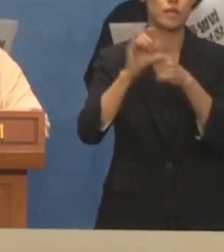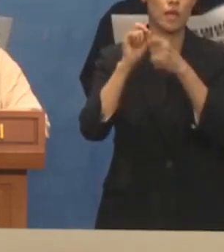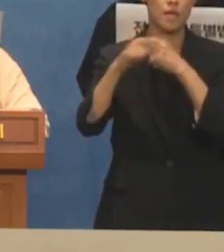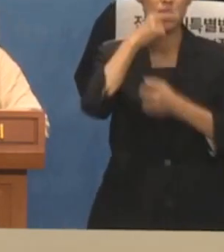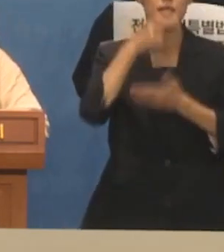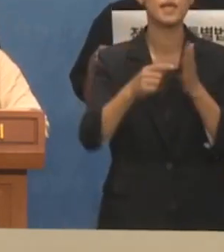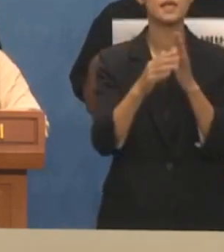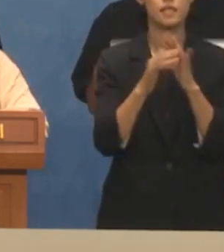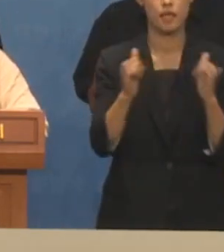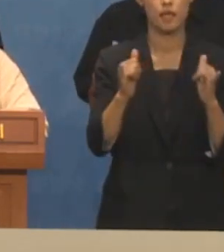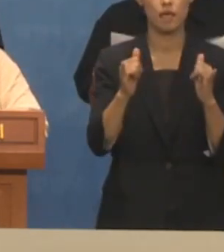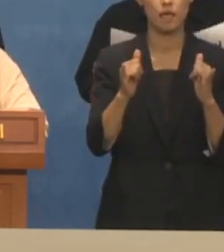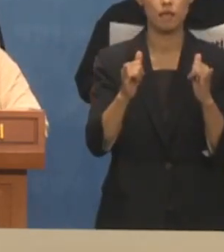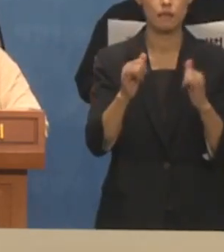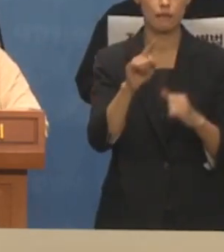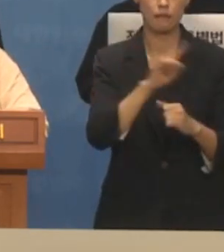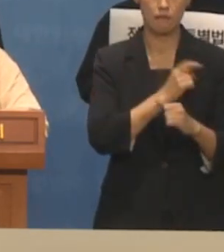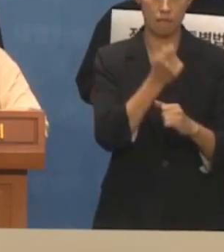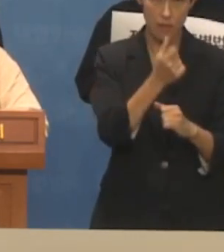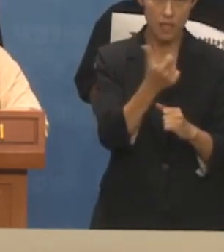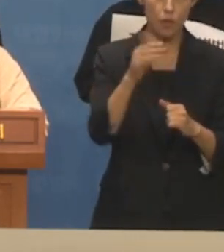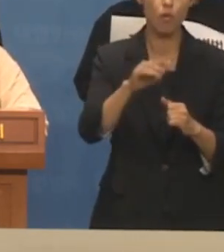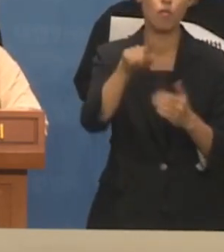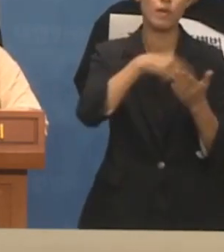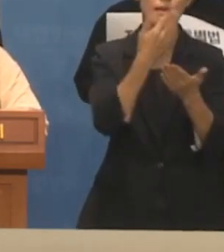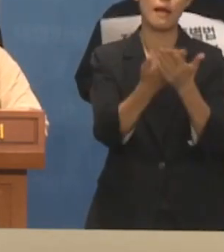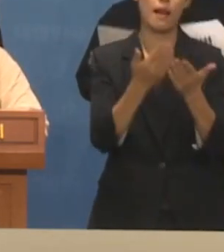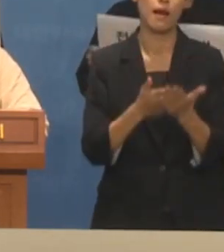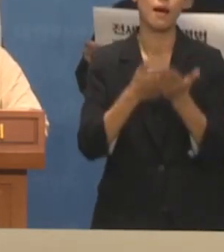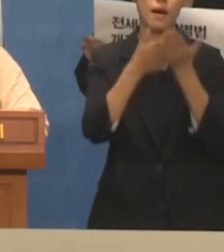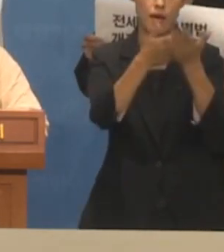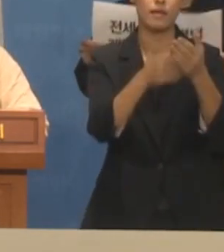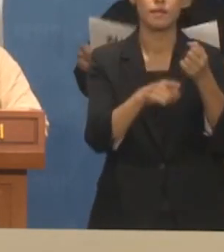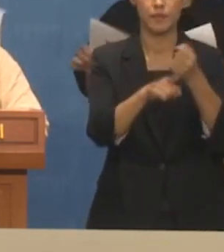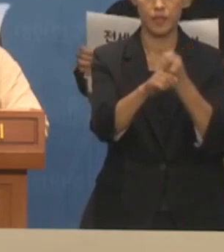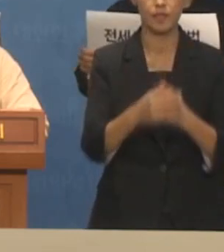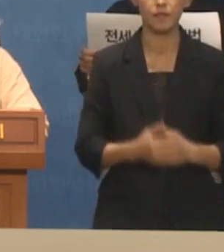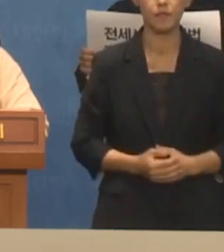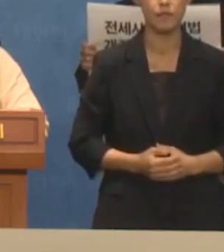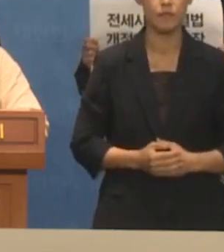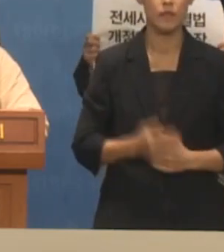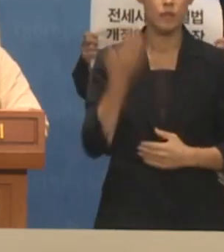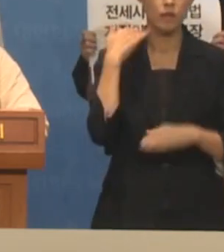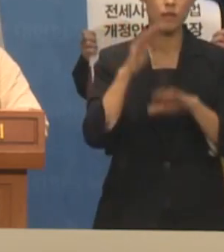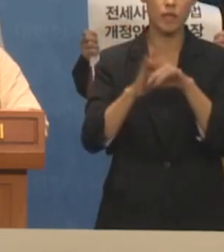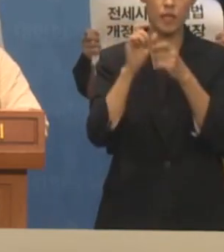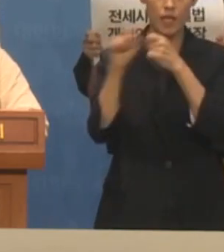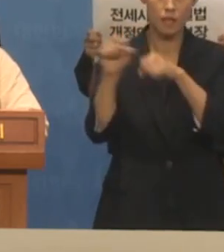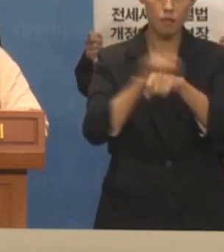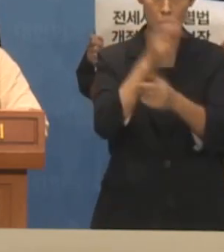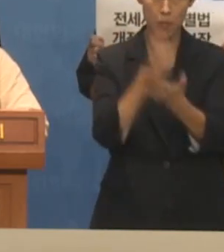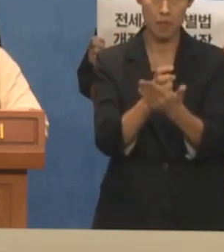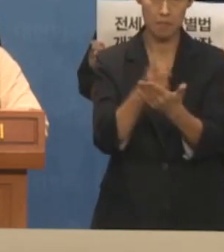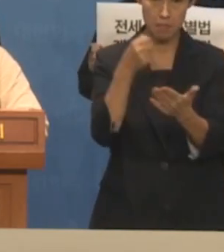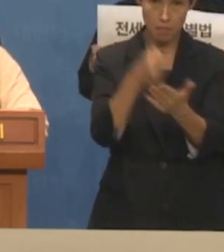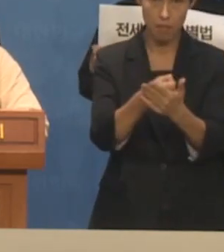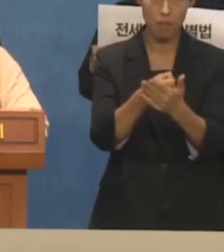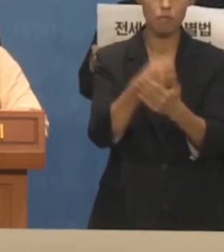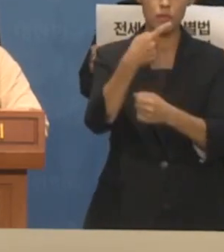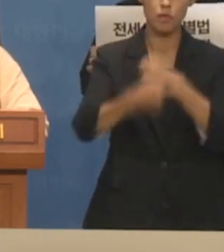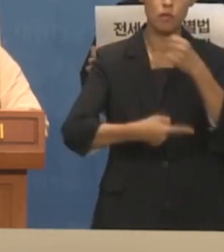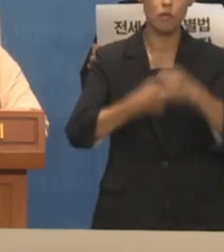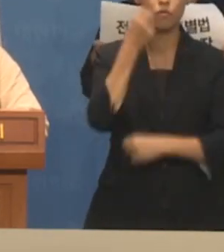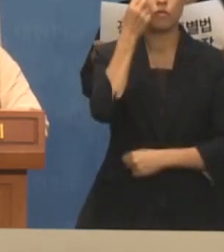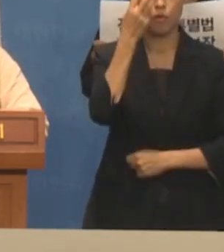촉구 기자회견을 지금부터 시작하겠습니다. 전세 사기 특별법이 제정된 지 1년 2개월이 경과했습니다. 7월